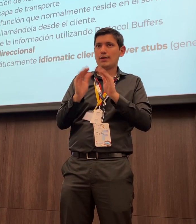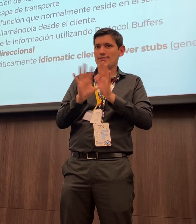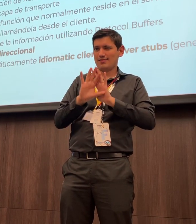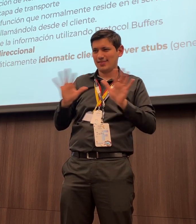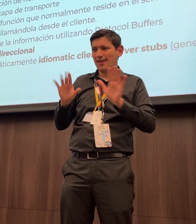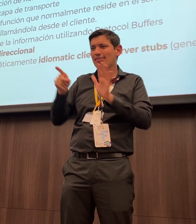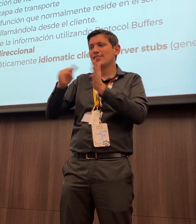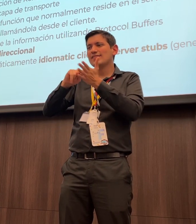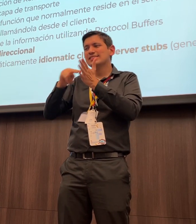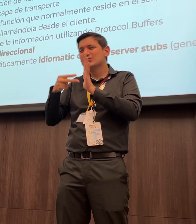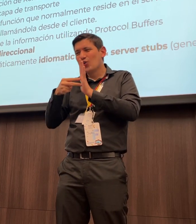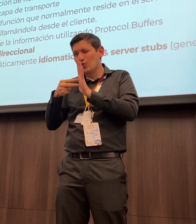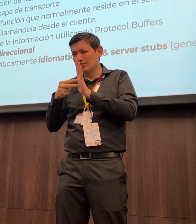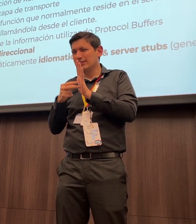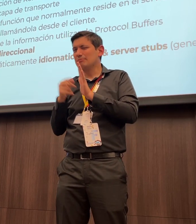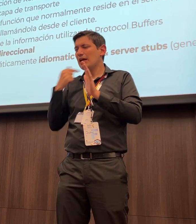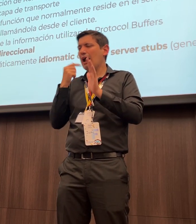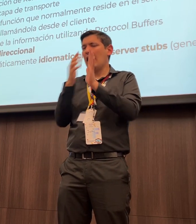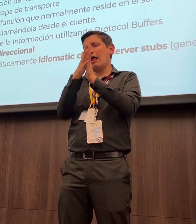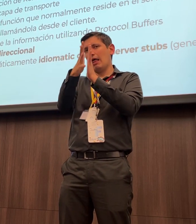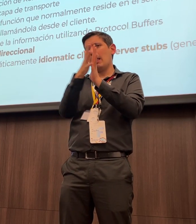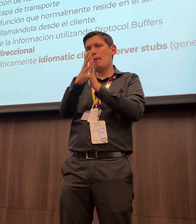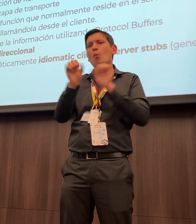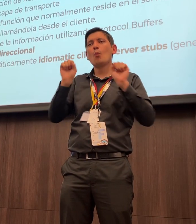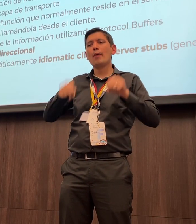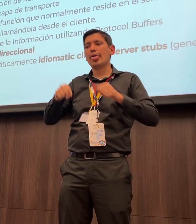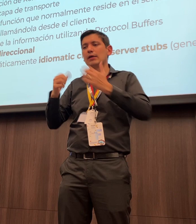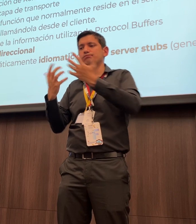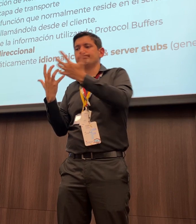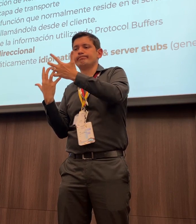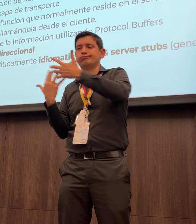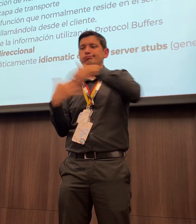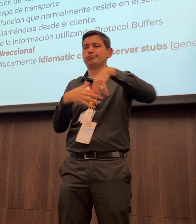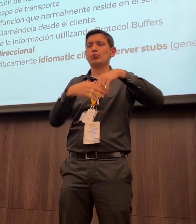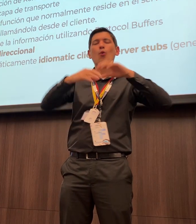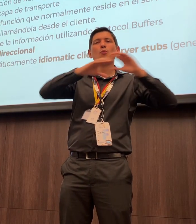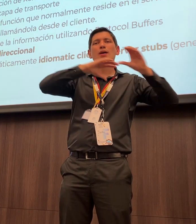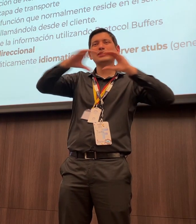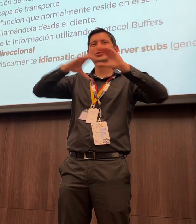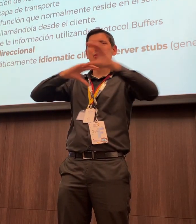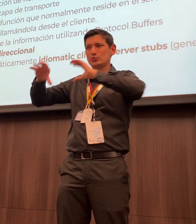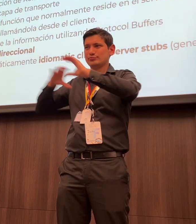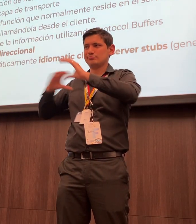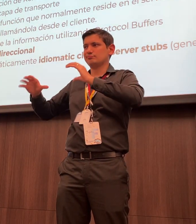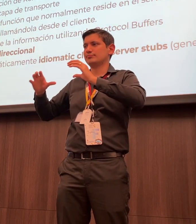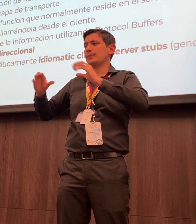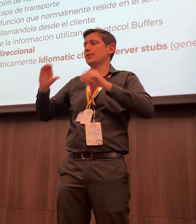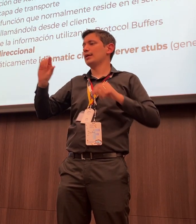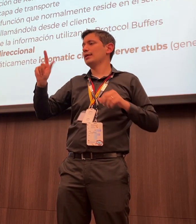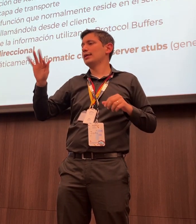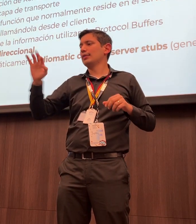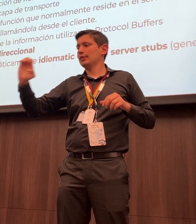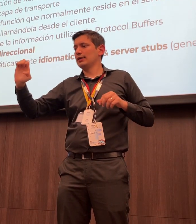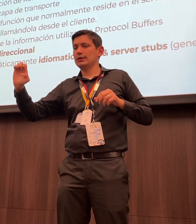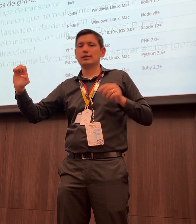esta definición de protocol buffers que ahora vemos, vamos a poder generar toda la comunicación entre el cliente y el